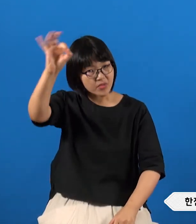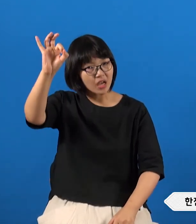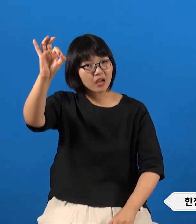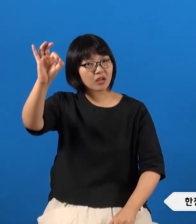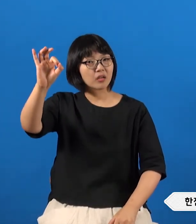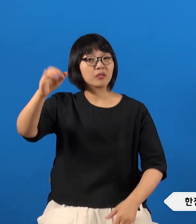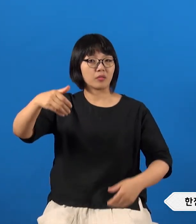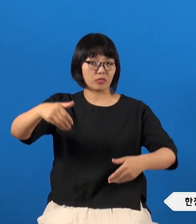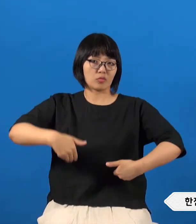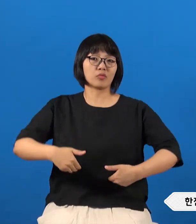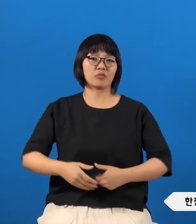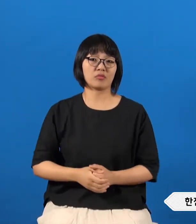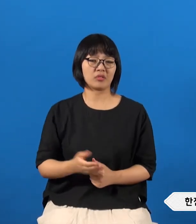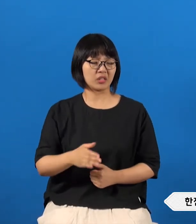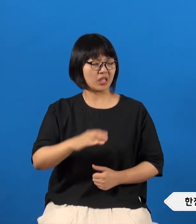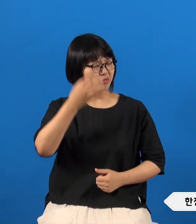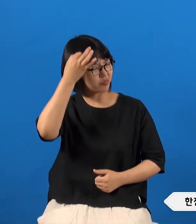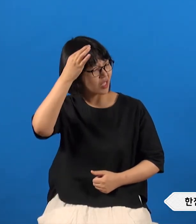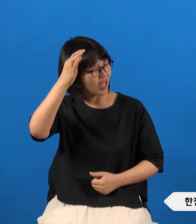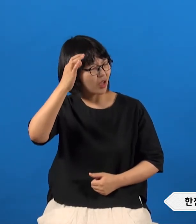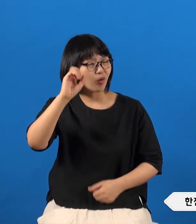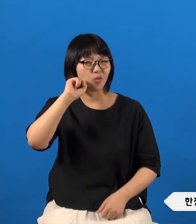않기 때문입니다.